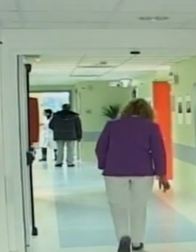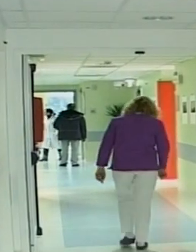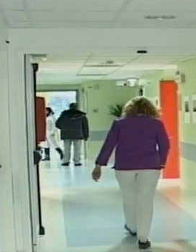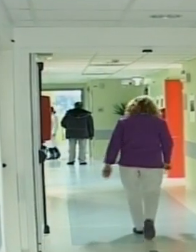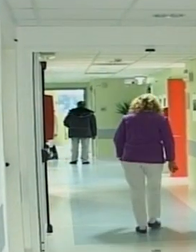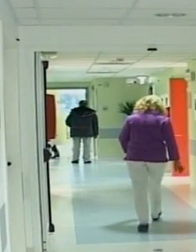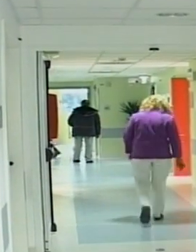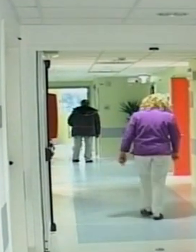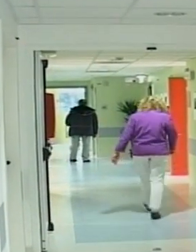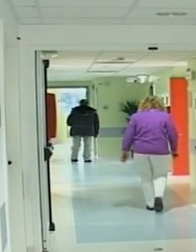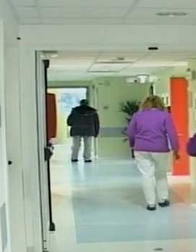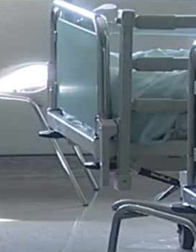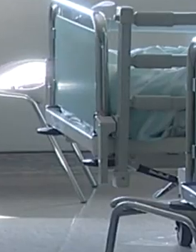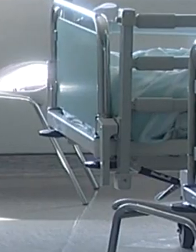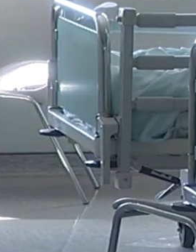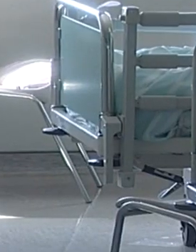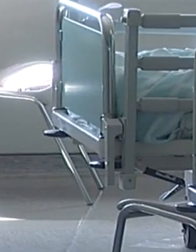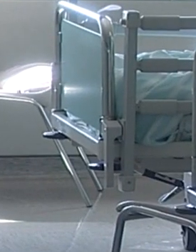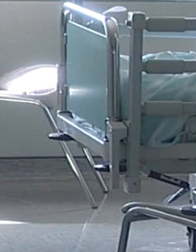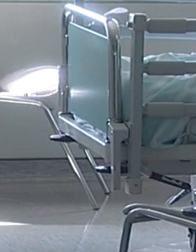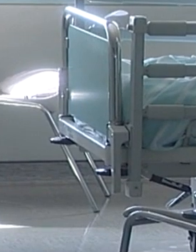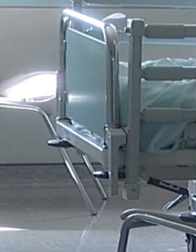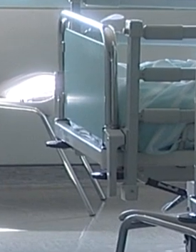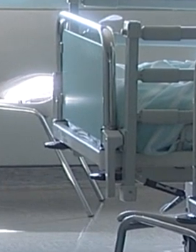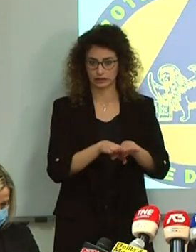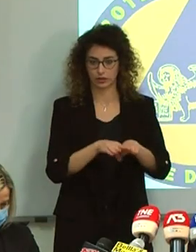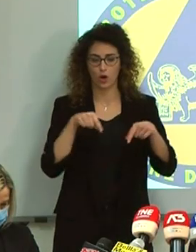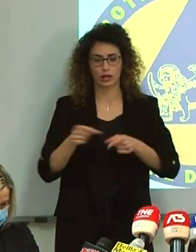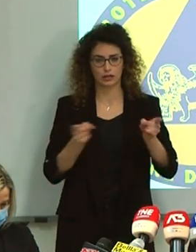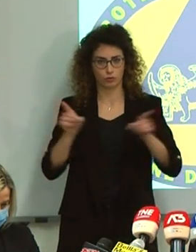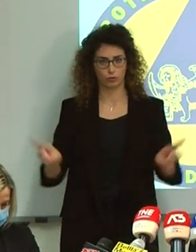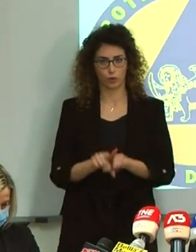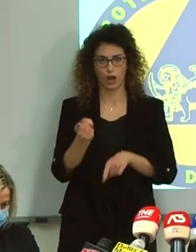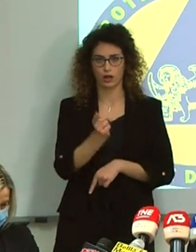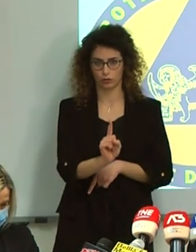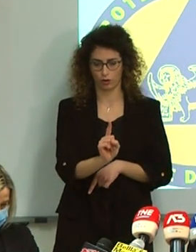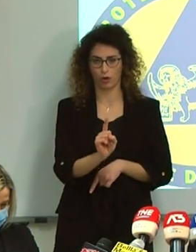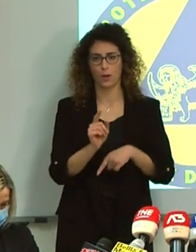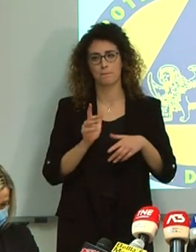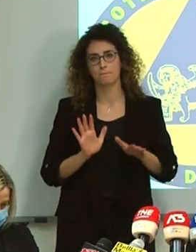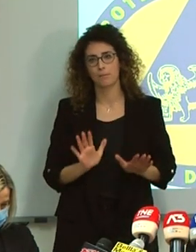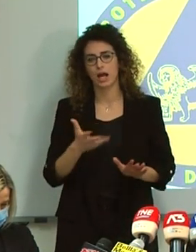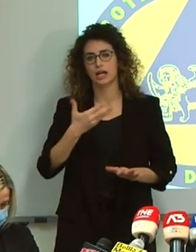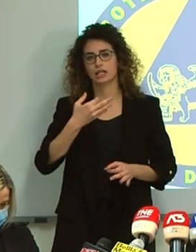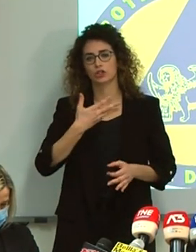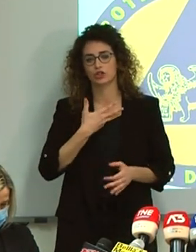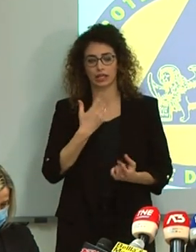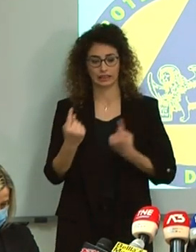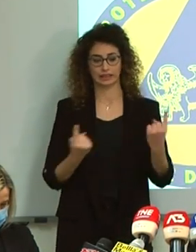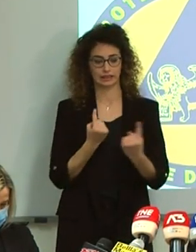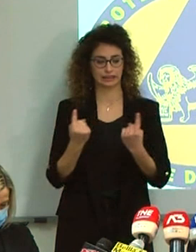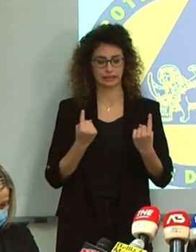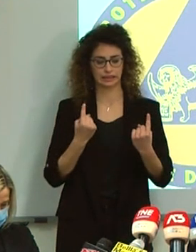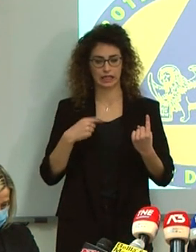per ora non si parla di contrazione dell'attività ospedaliera programmata sicuramente siamo una condizione di prender atto che si